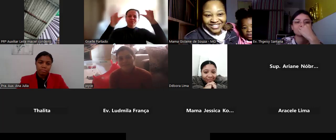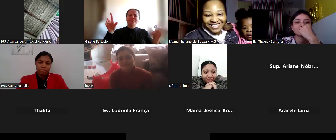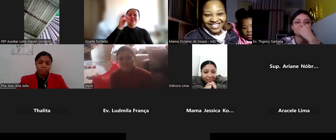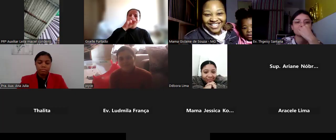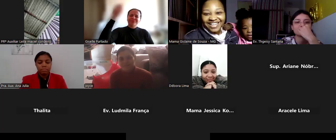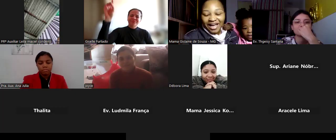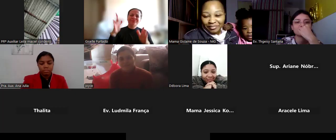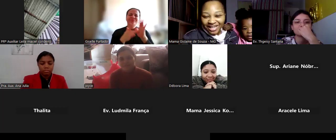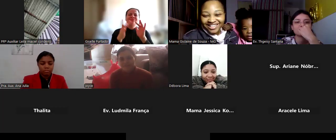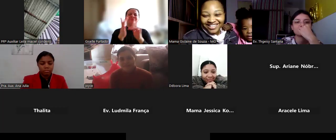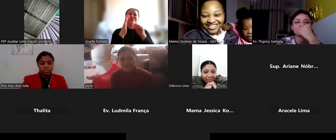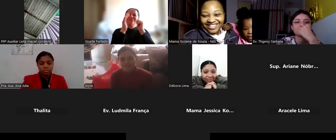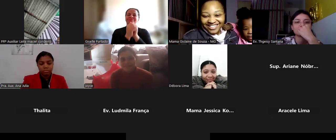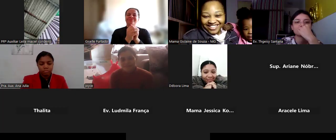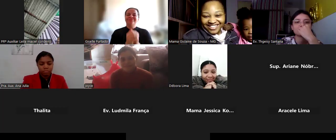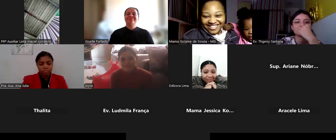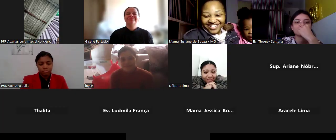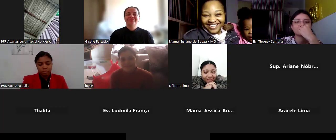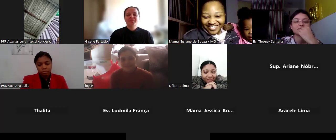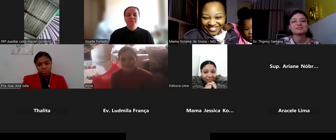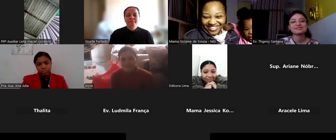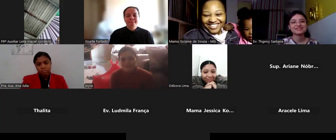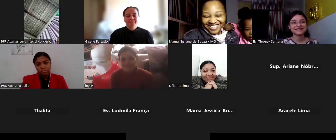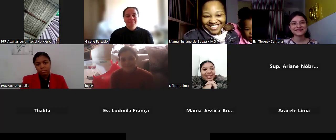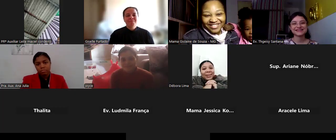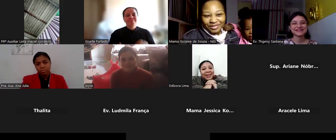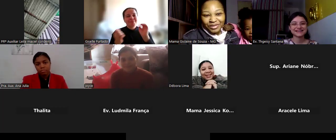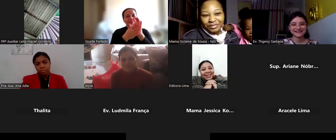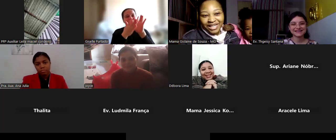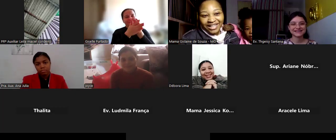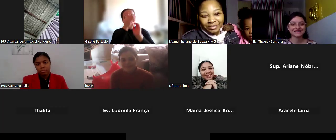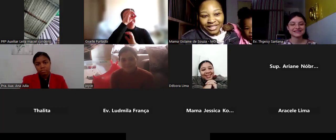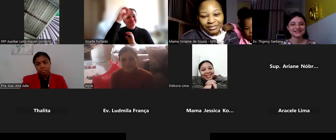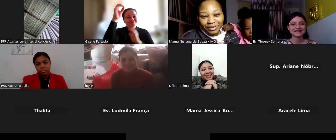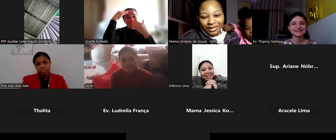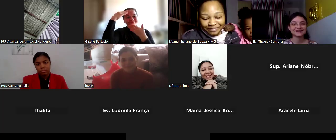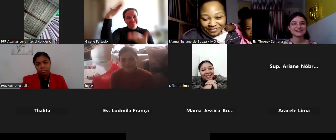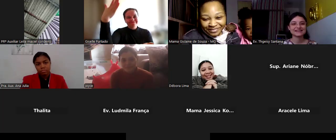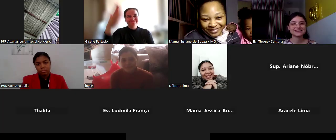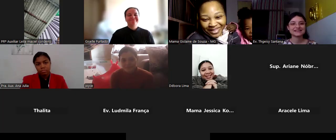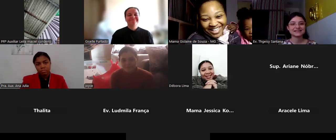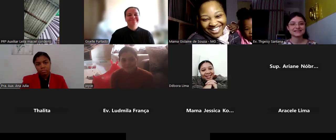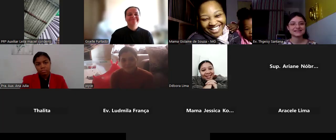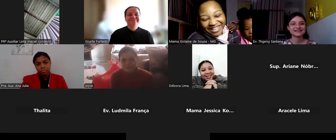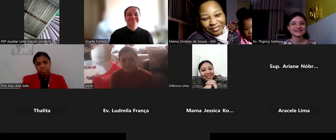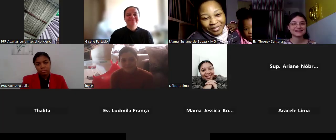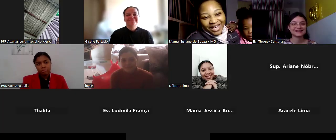Jesus. Amém? Louvado seja Deus. Muito obrigada, amada mamãe. Pai, no